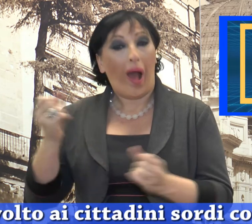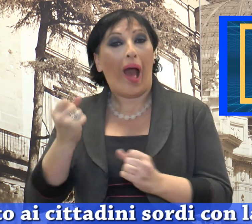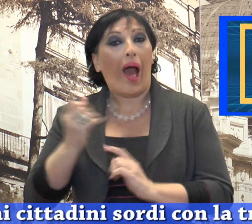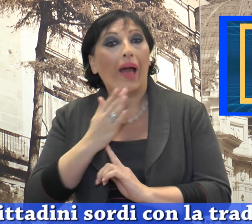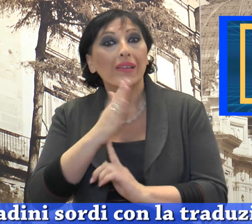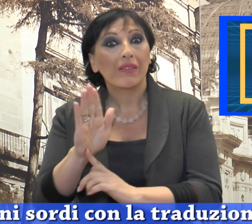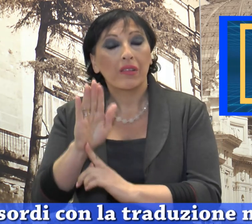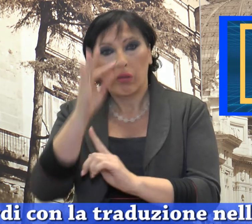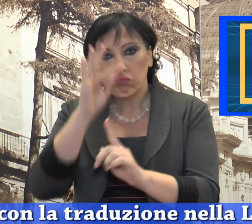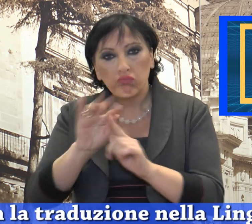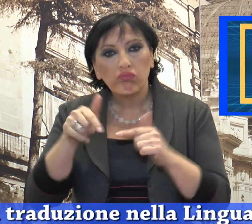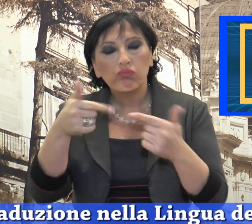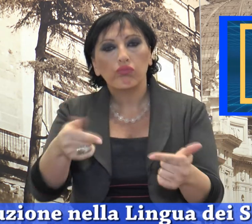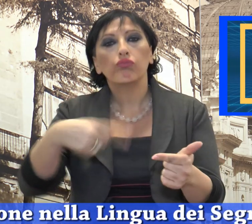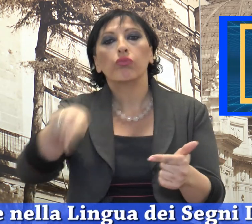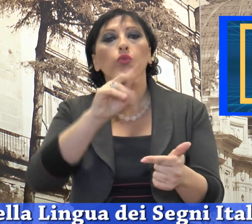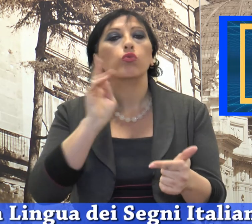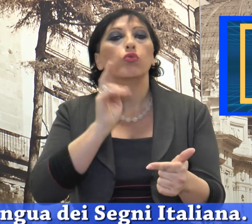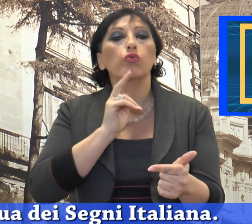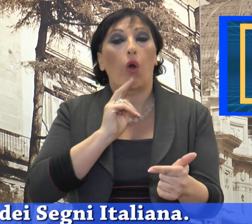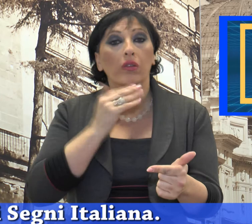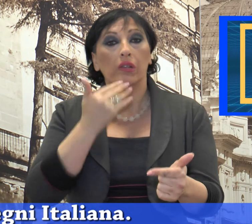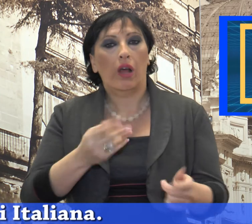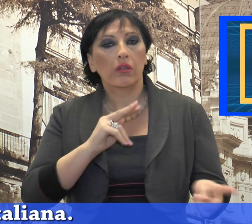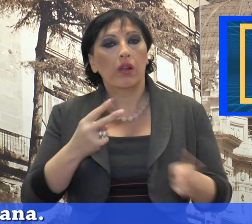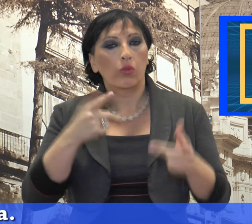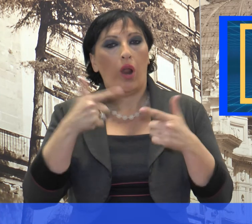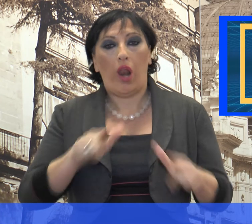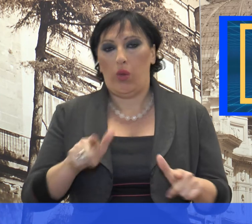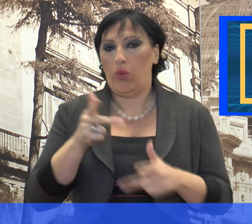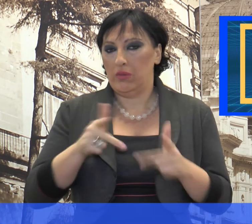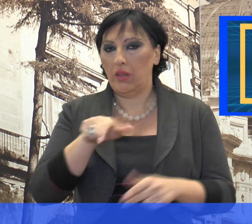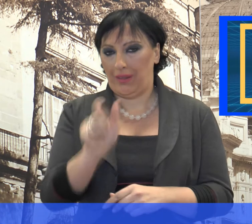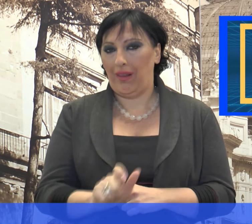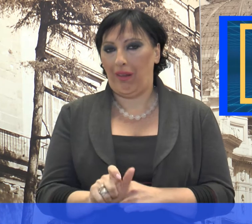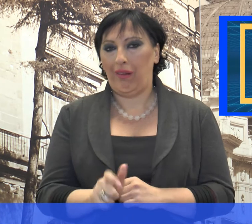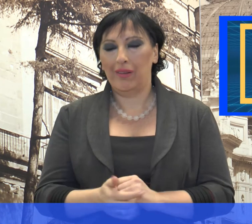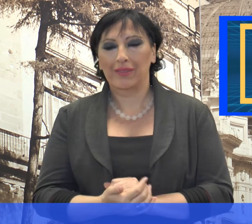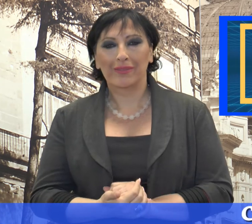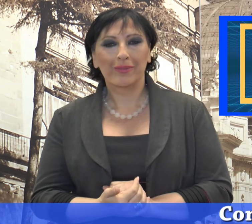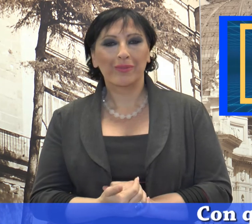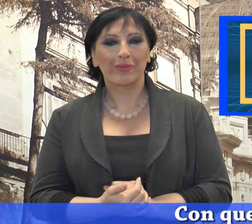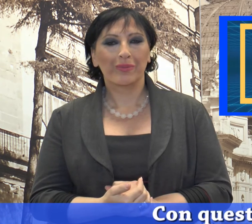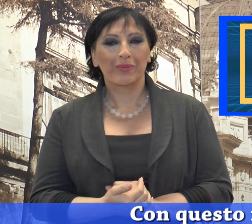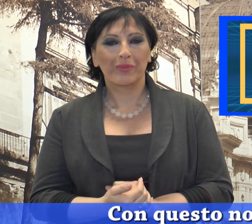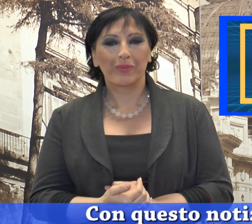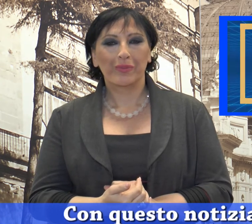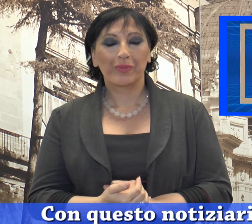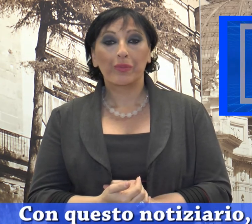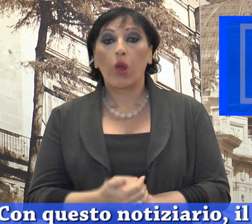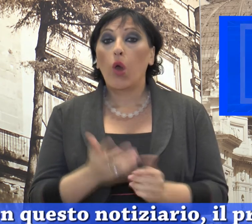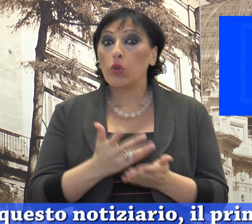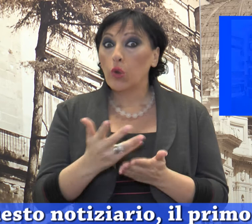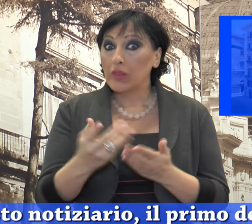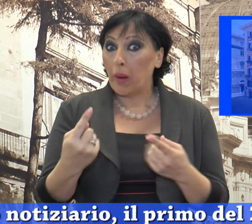rivolto ai cittadini sordi con la traduzione nella lingua dei segni italiana. Con questo